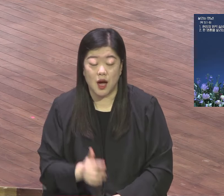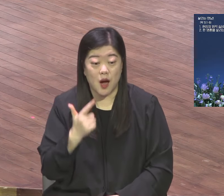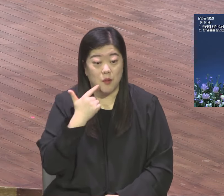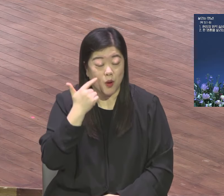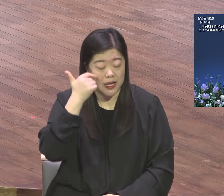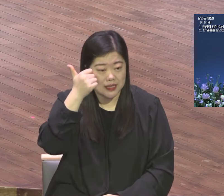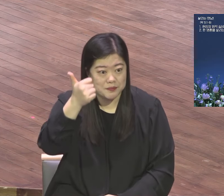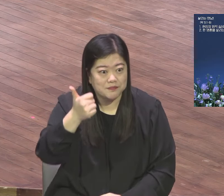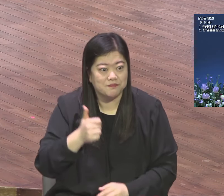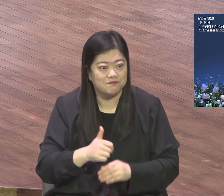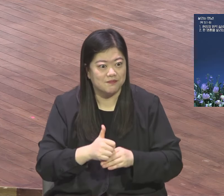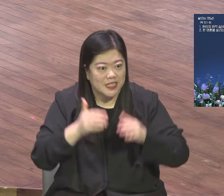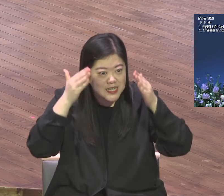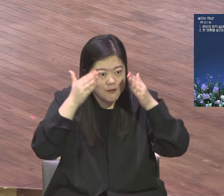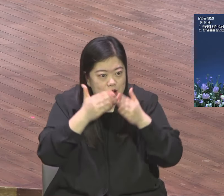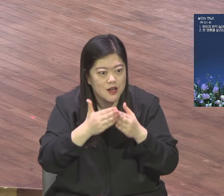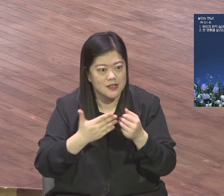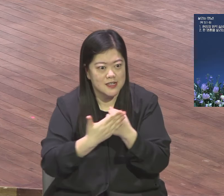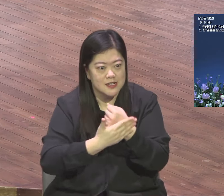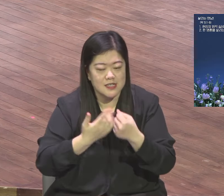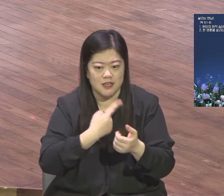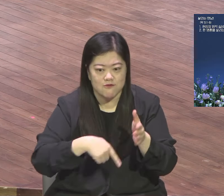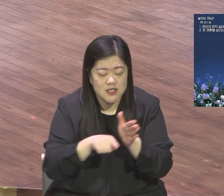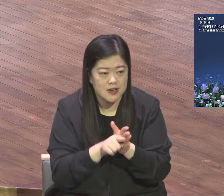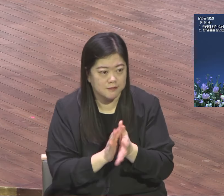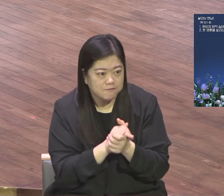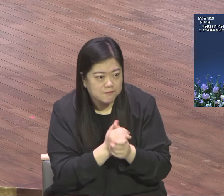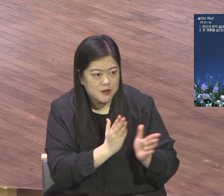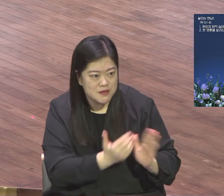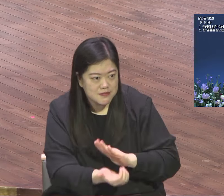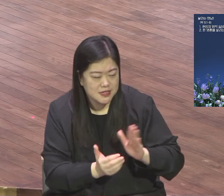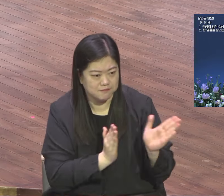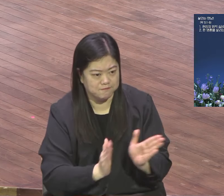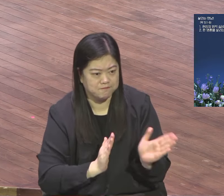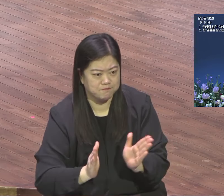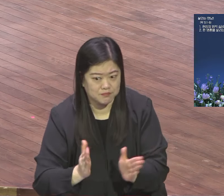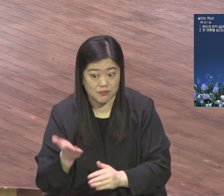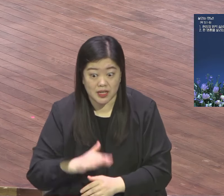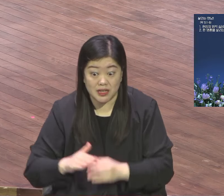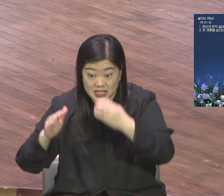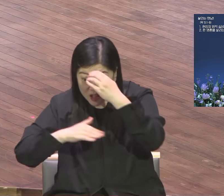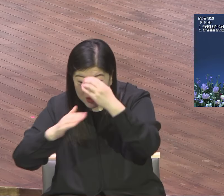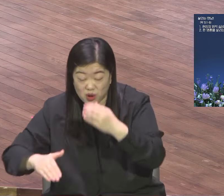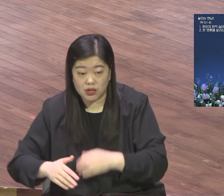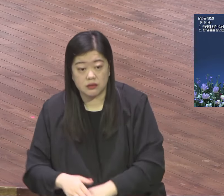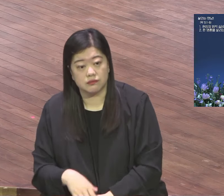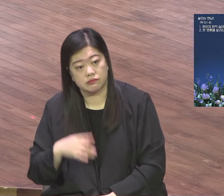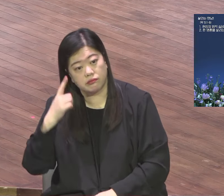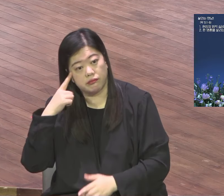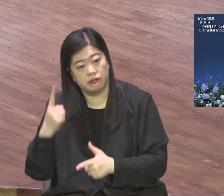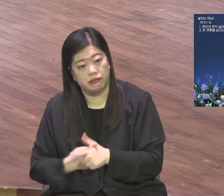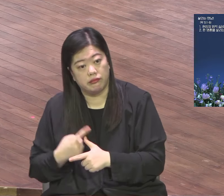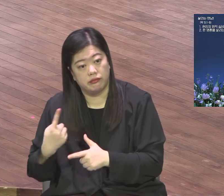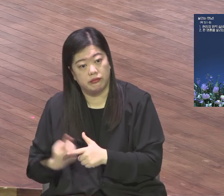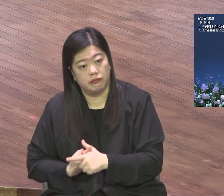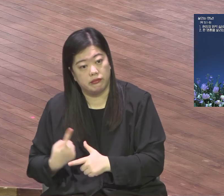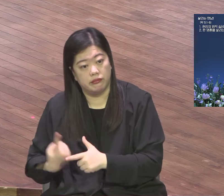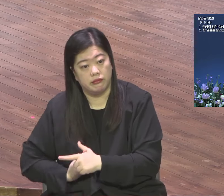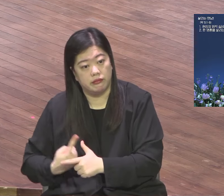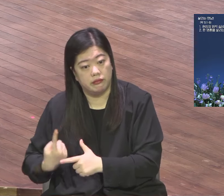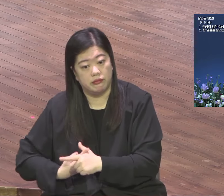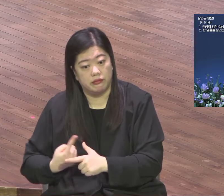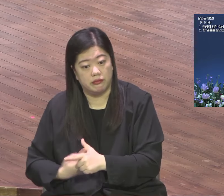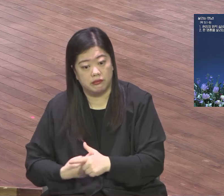그래서 마이너스 교회는 계속 줄어가고 있습니다. 교회가 방향을 정해 나가지 않으면 여기에